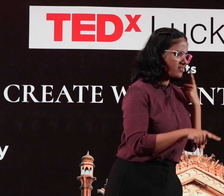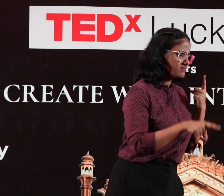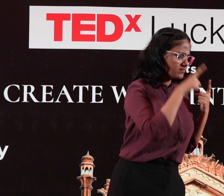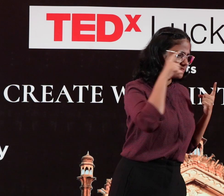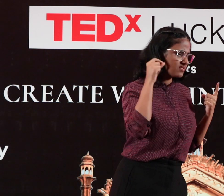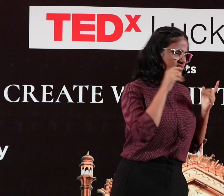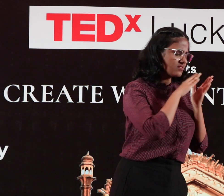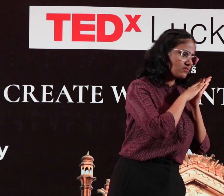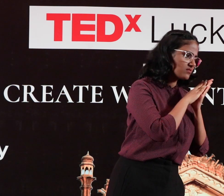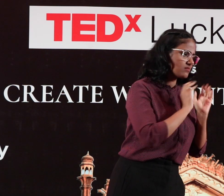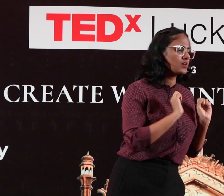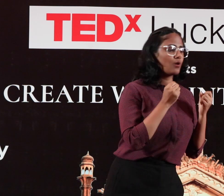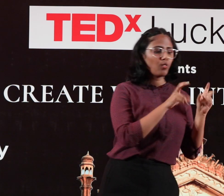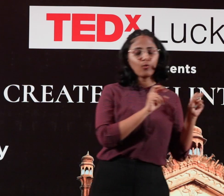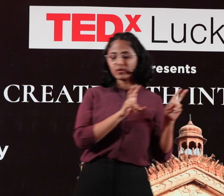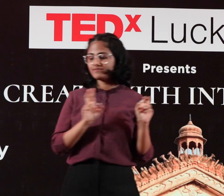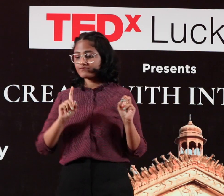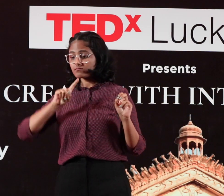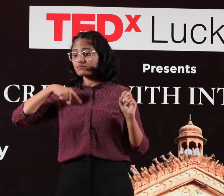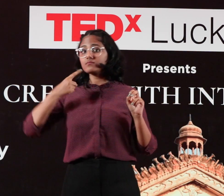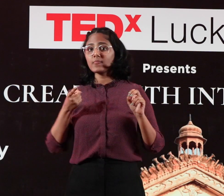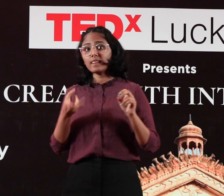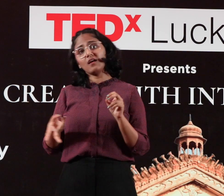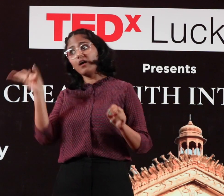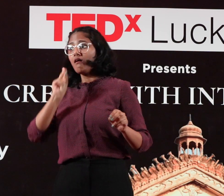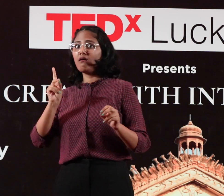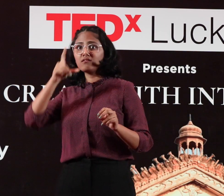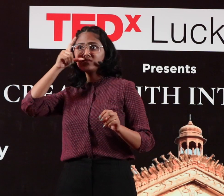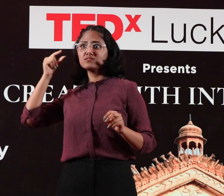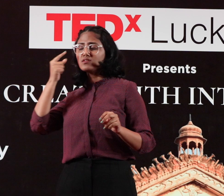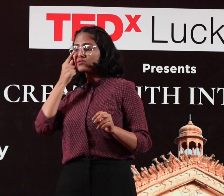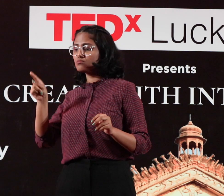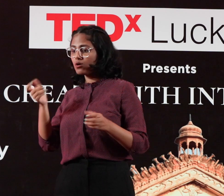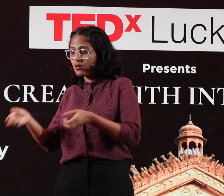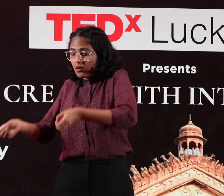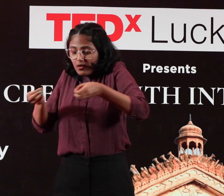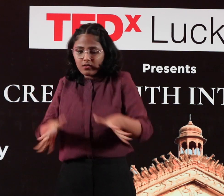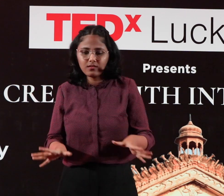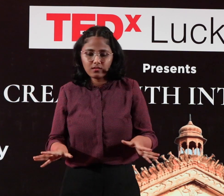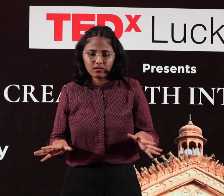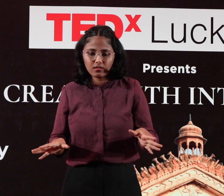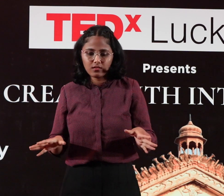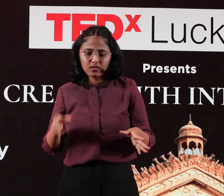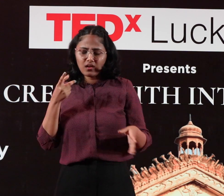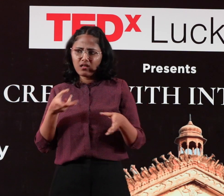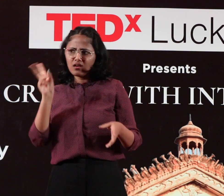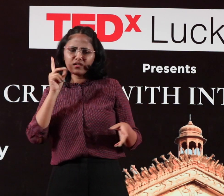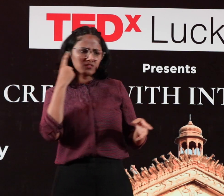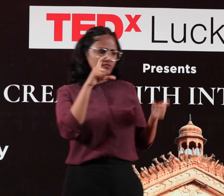लग गई. पर इस बार पता नहीं अचानक से मन में क्या आया कि उन्होंने परात इस बार जानबूझकर गिरा दी,